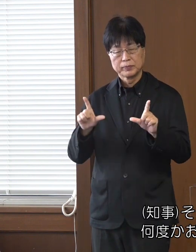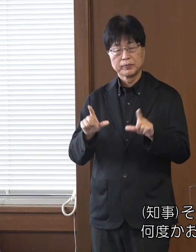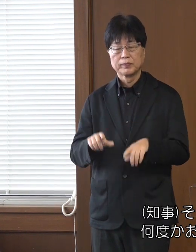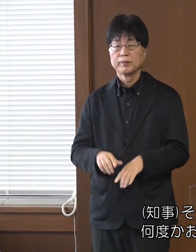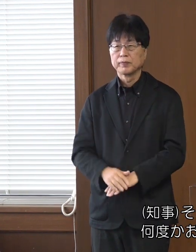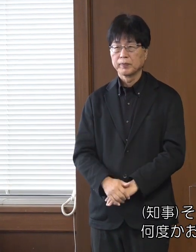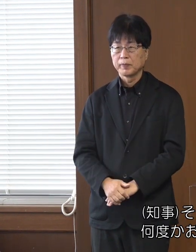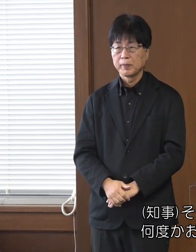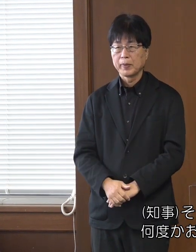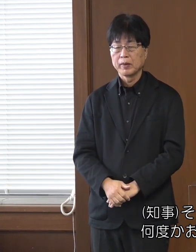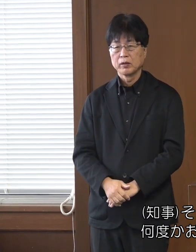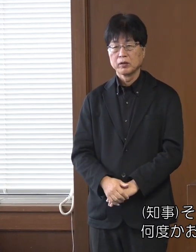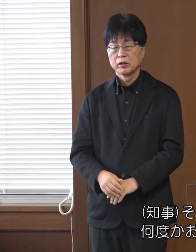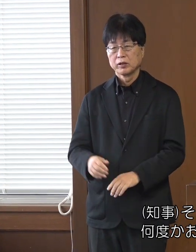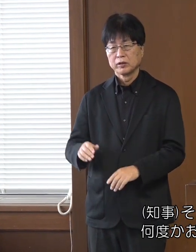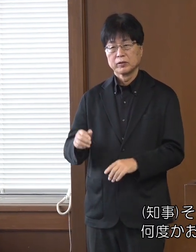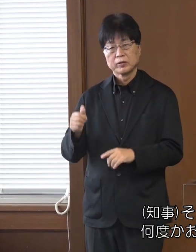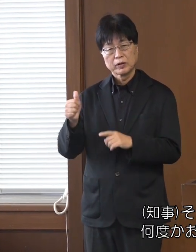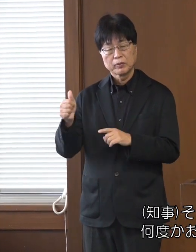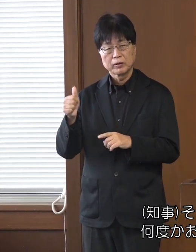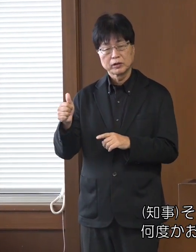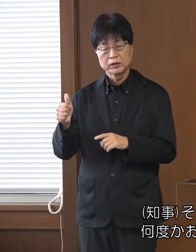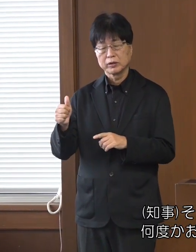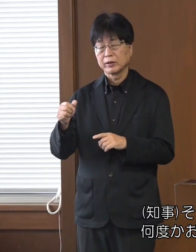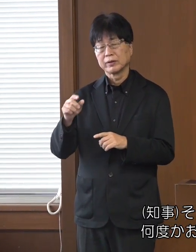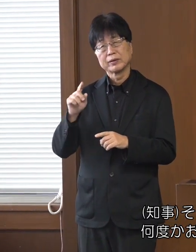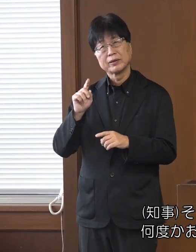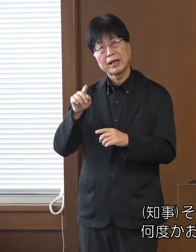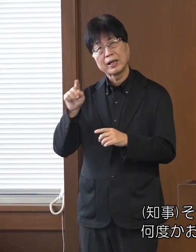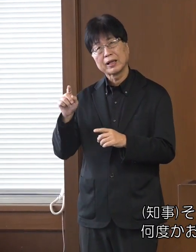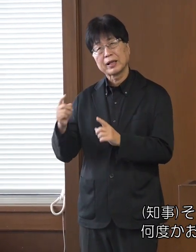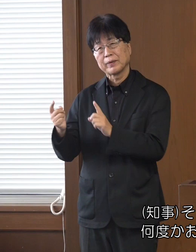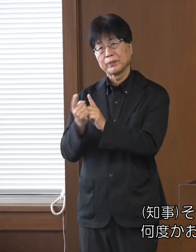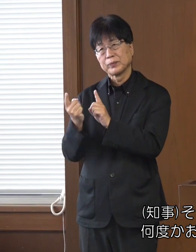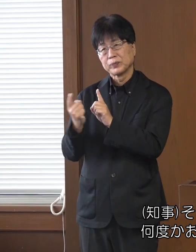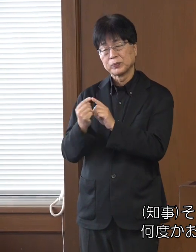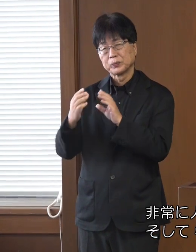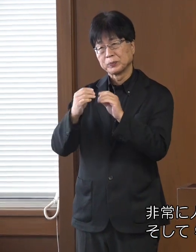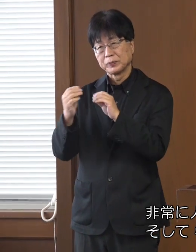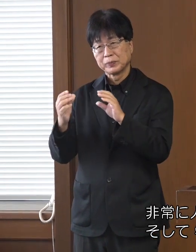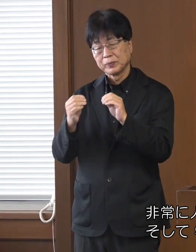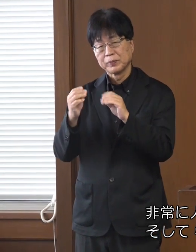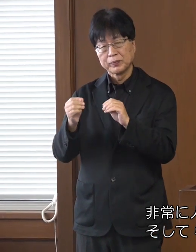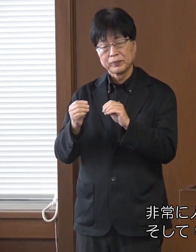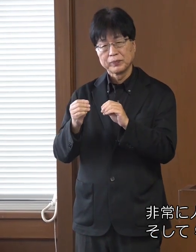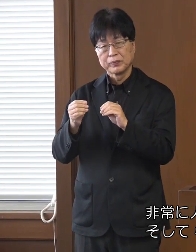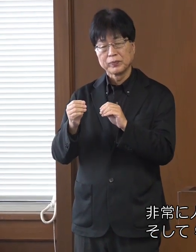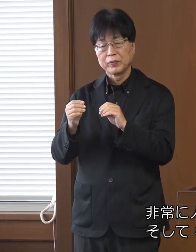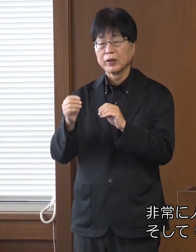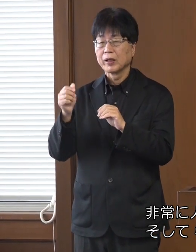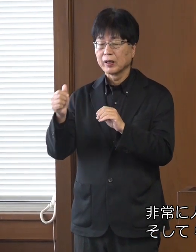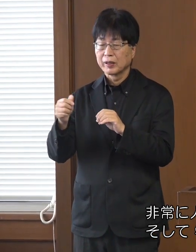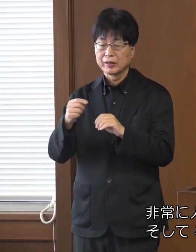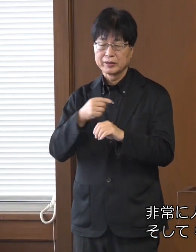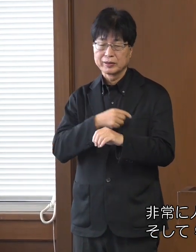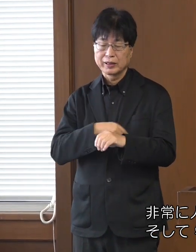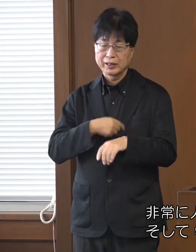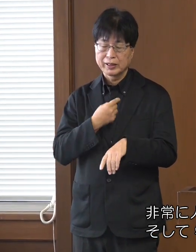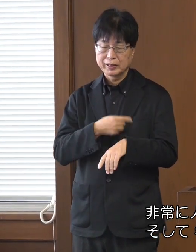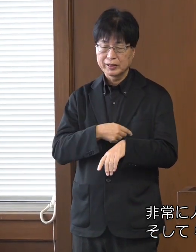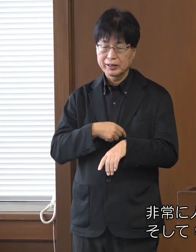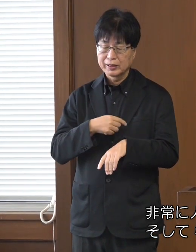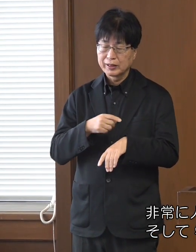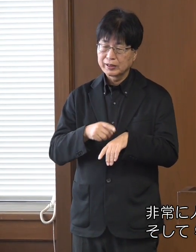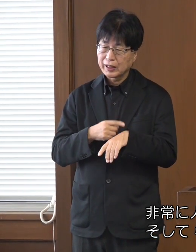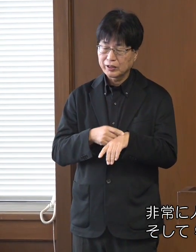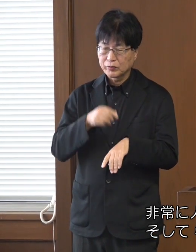そうですね、山口先生何度かお会いしましたけれども、まあ、非常に人間性あふれる、そして学生